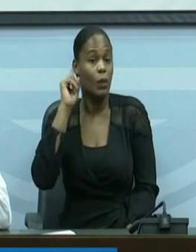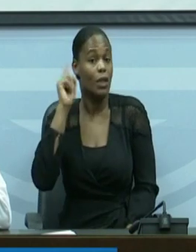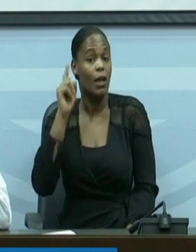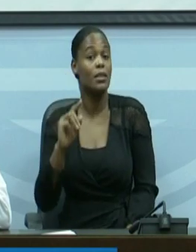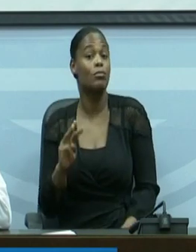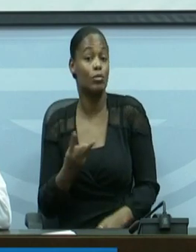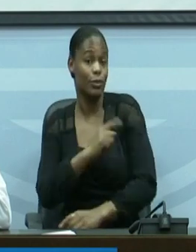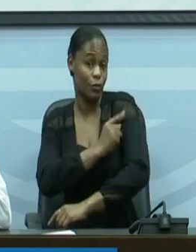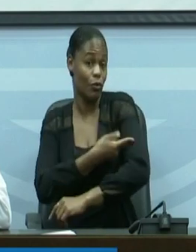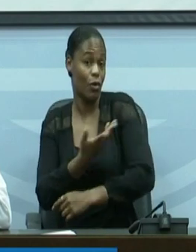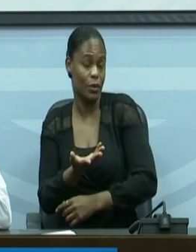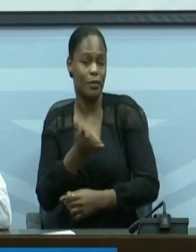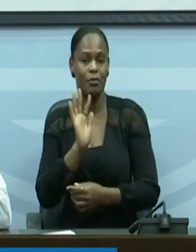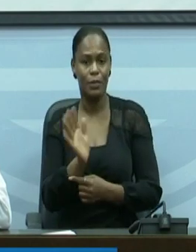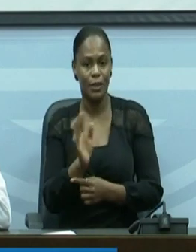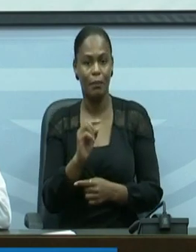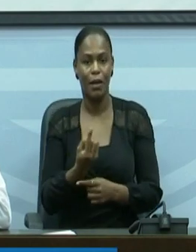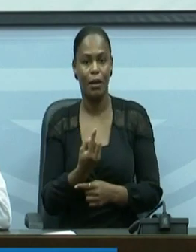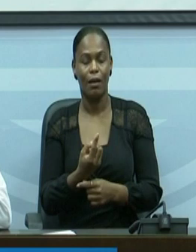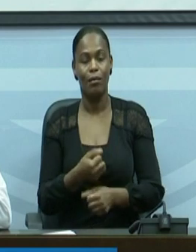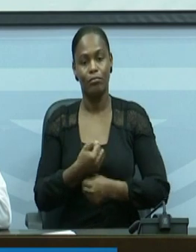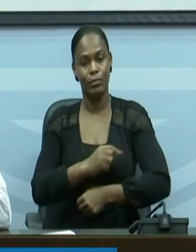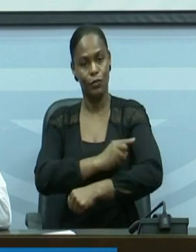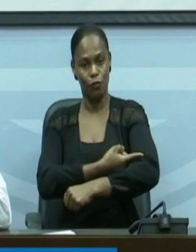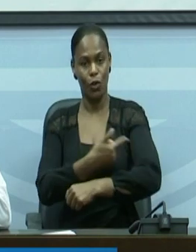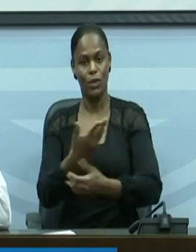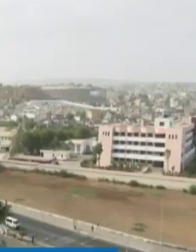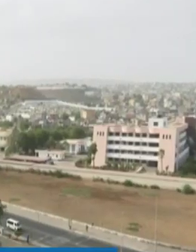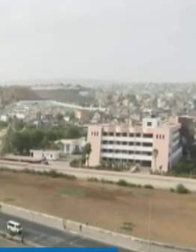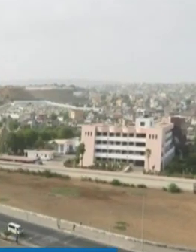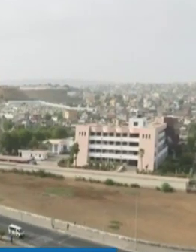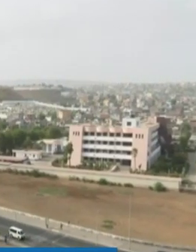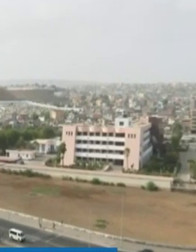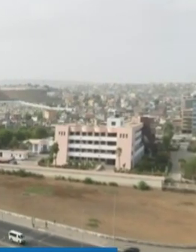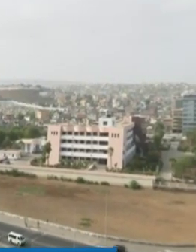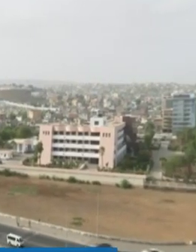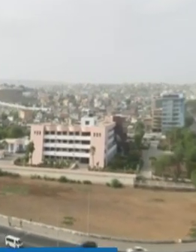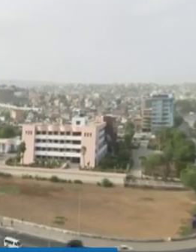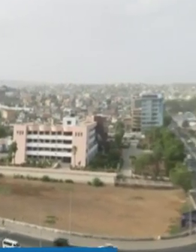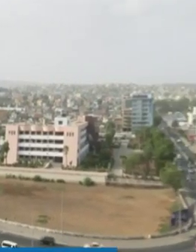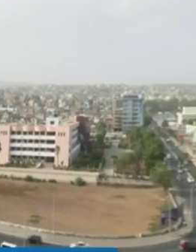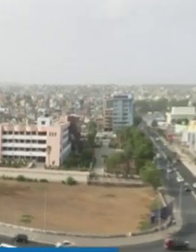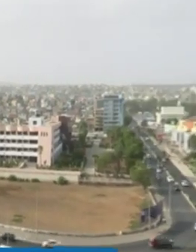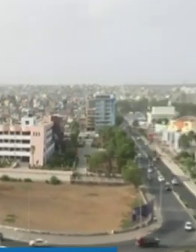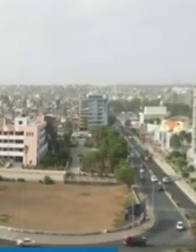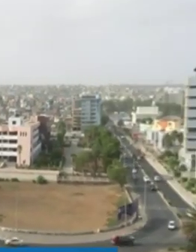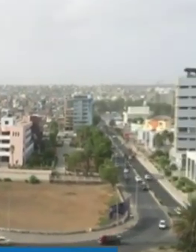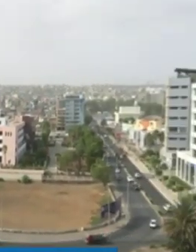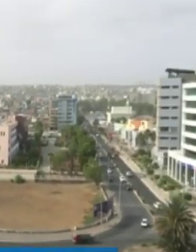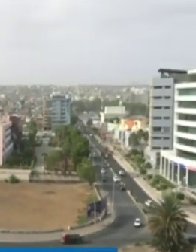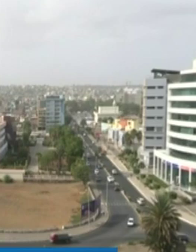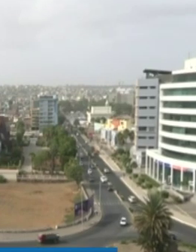importância da dose de reforço, que é precisamente para reforçar a imunidade. Apenas 9,2% dos